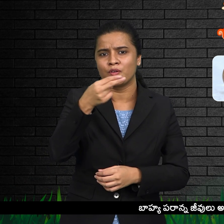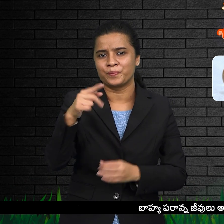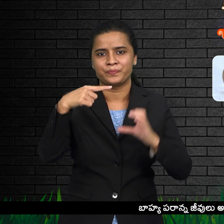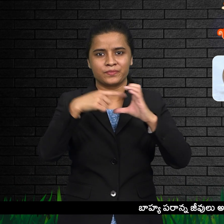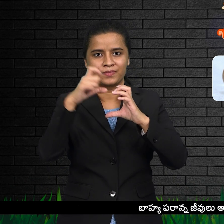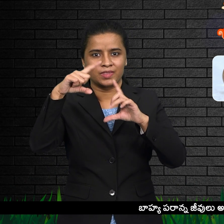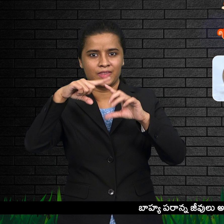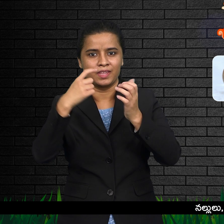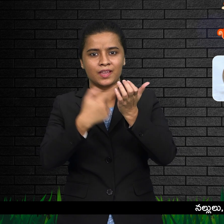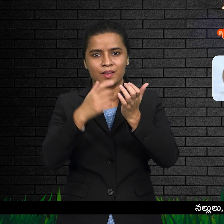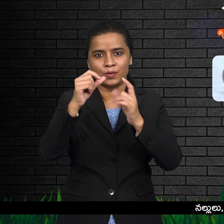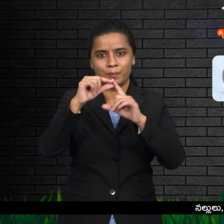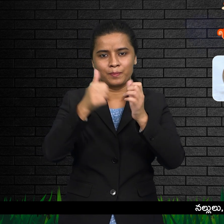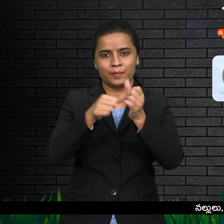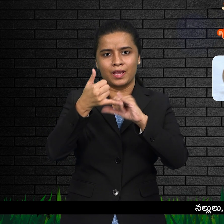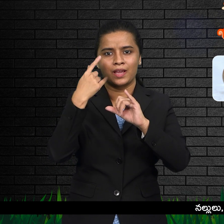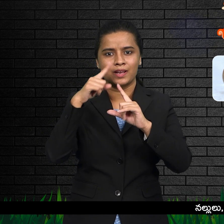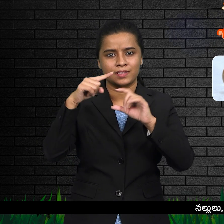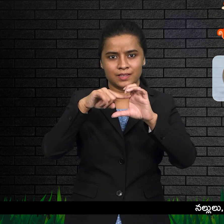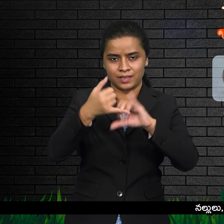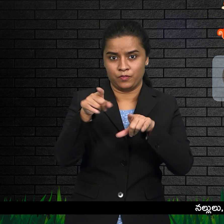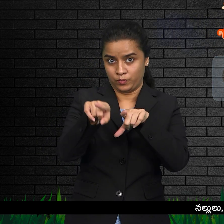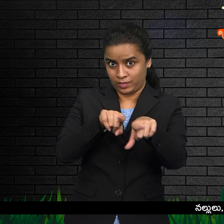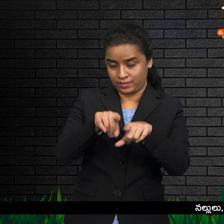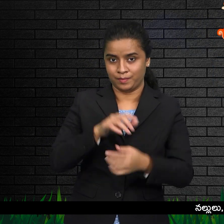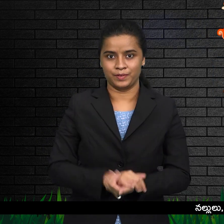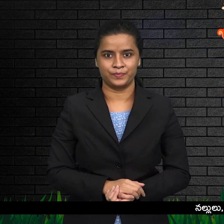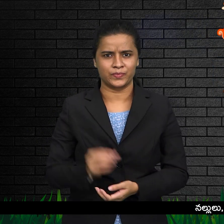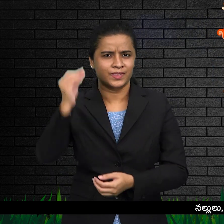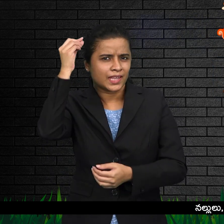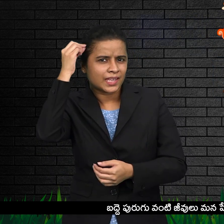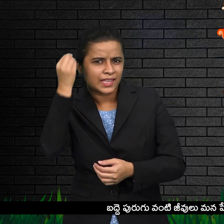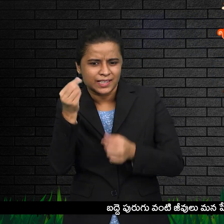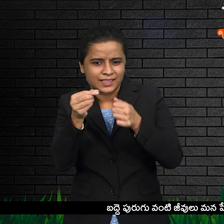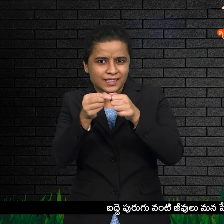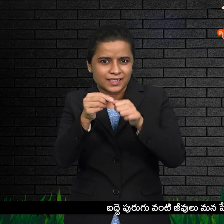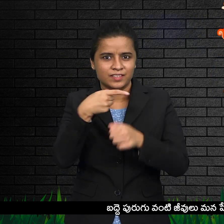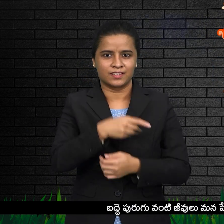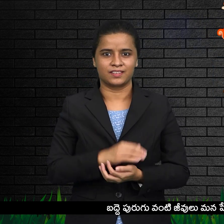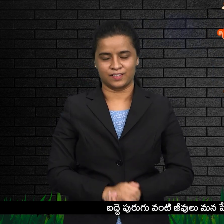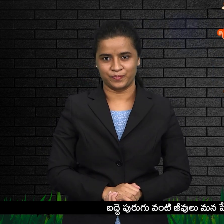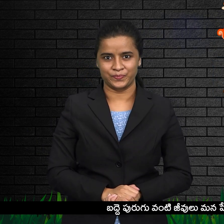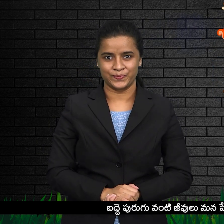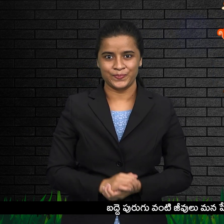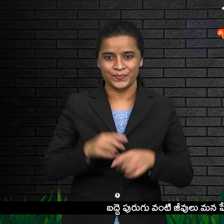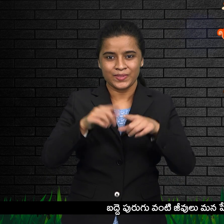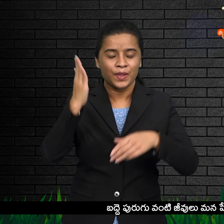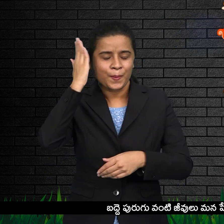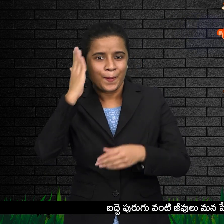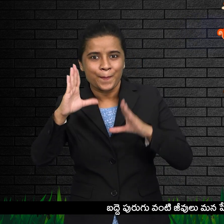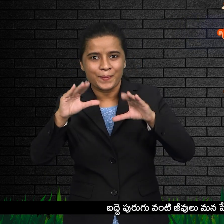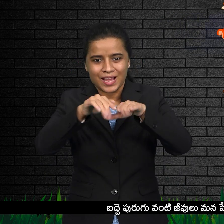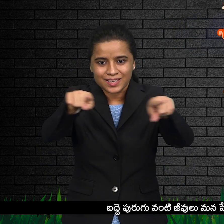ఉదాహరణకు పేను, నల్లులు, టిక్స్ మొదలైనవి. బద్దె పురుగు వంటి జీవులు మన